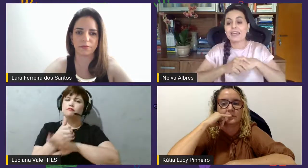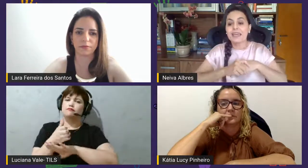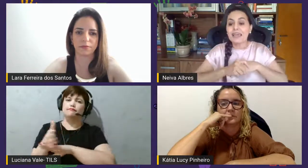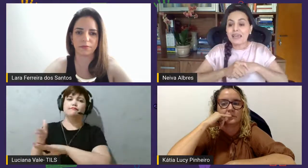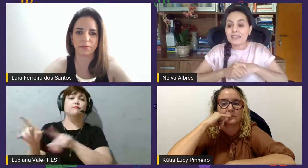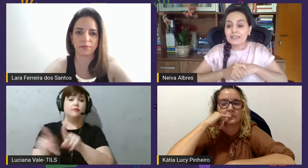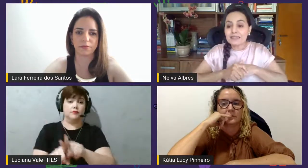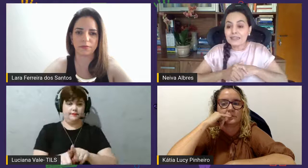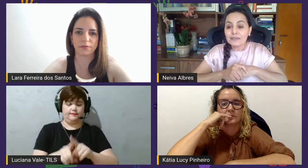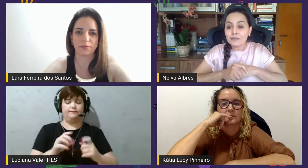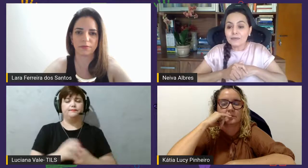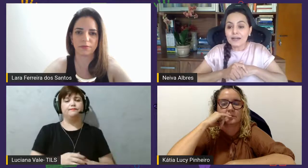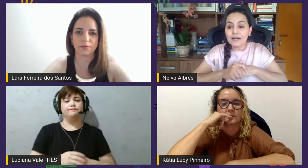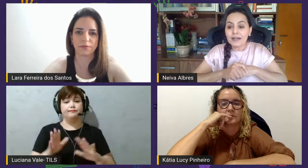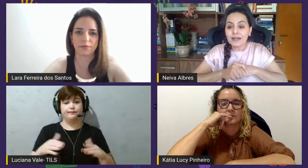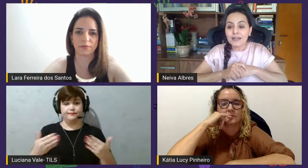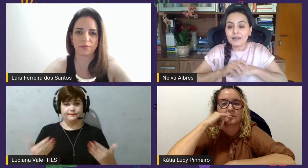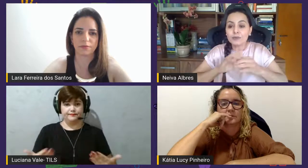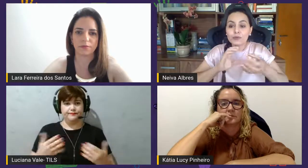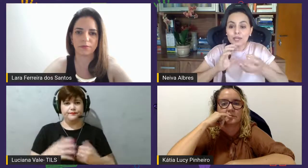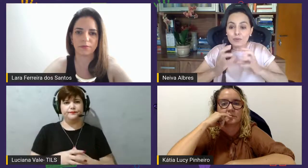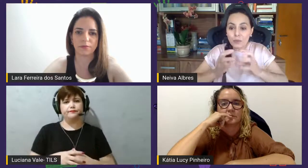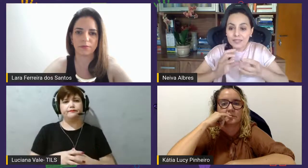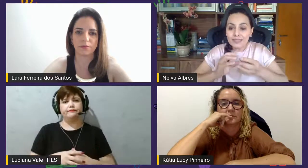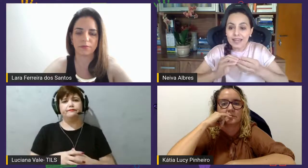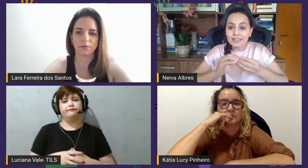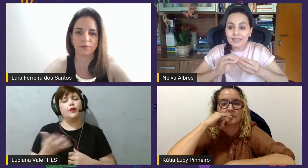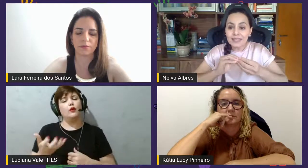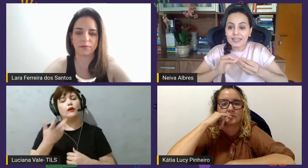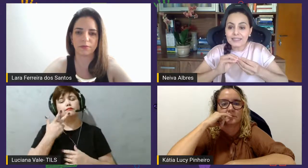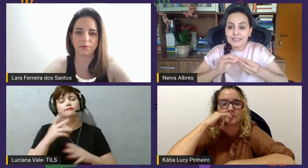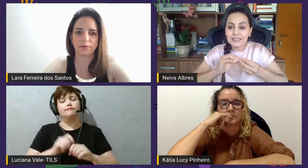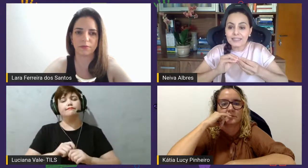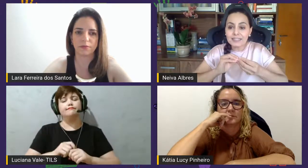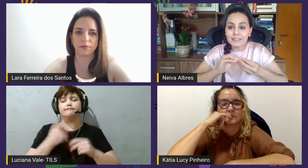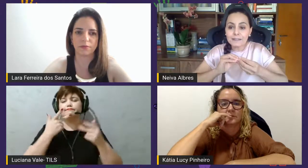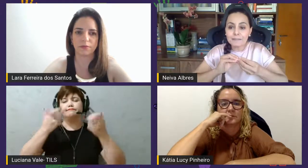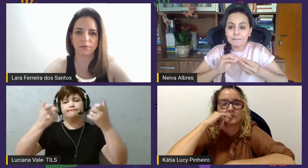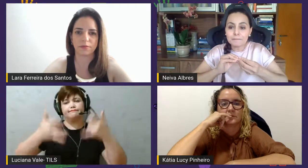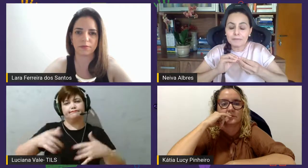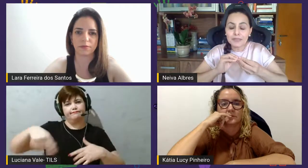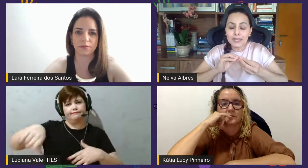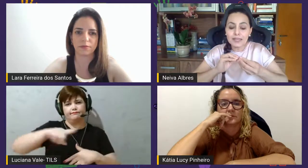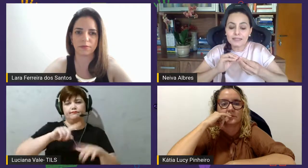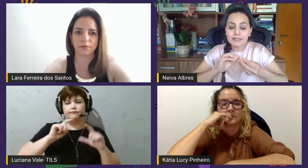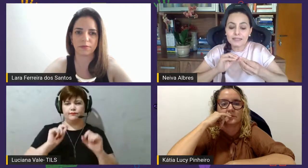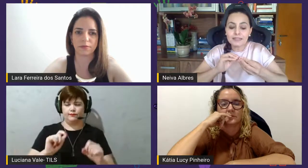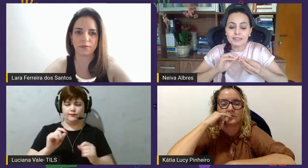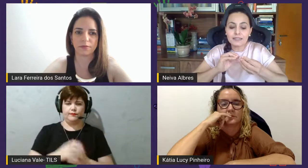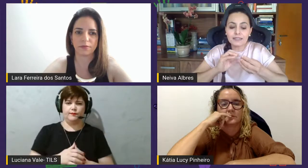também. Então, o que eu quero comentar é que esse